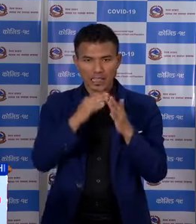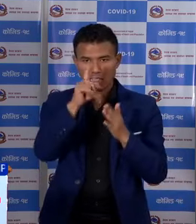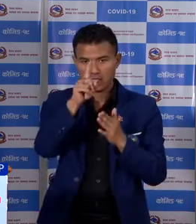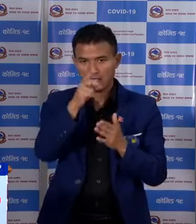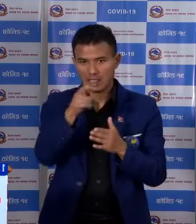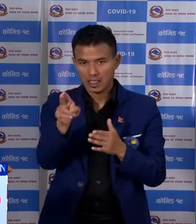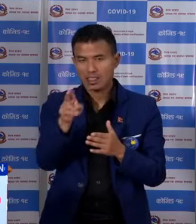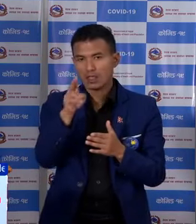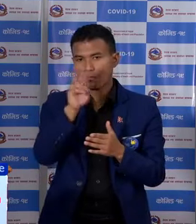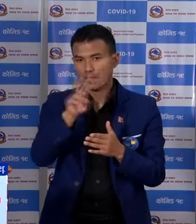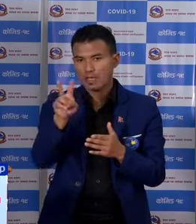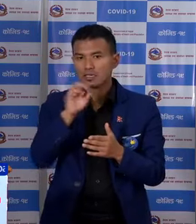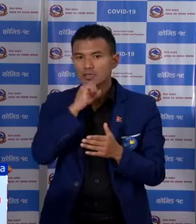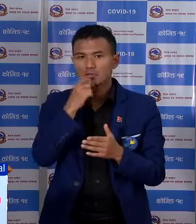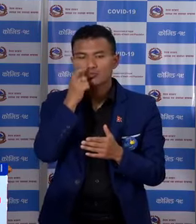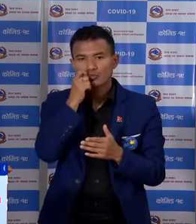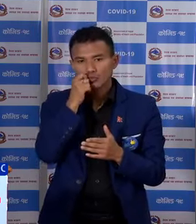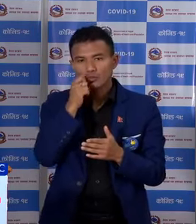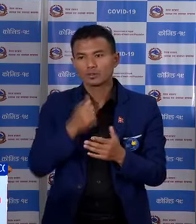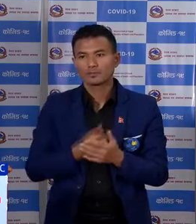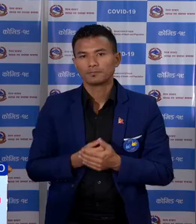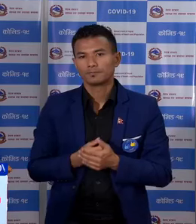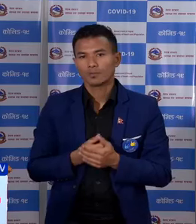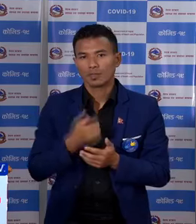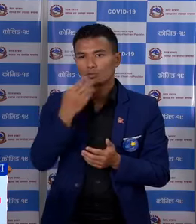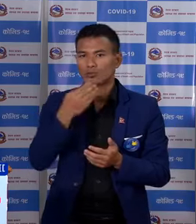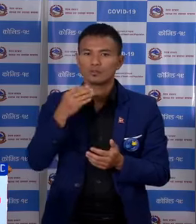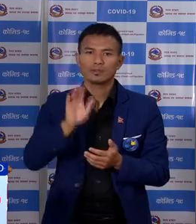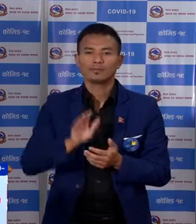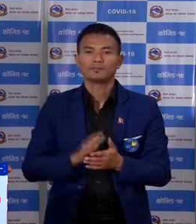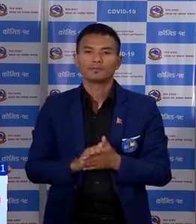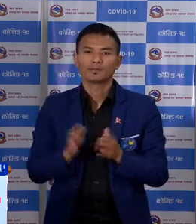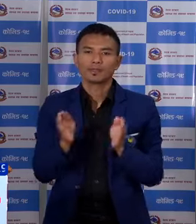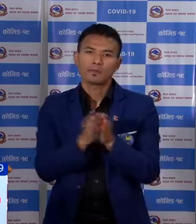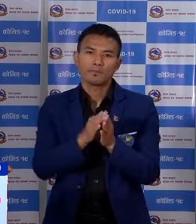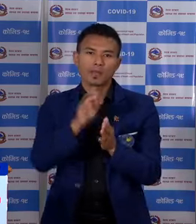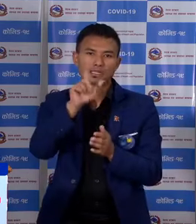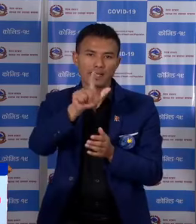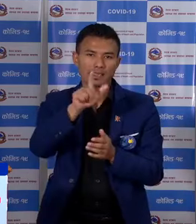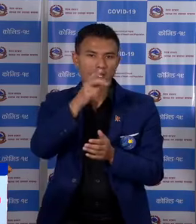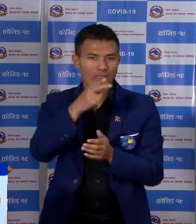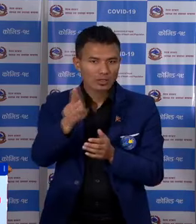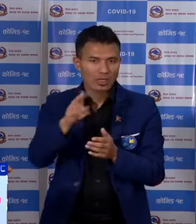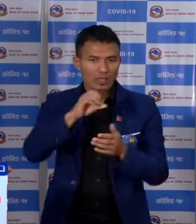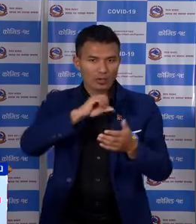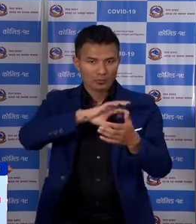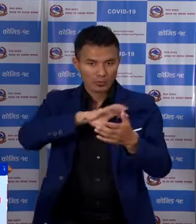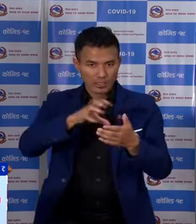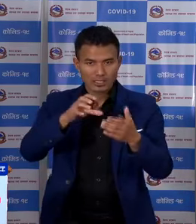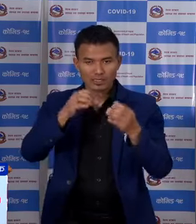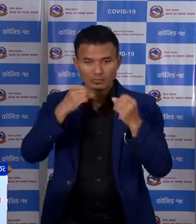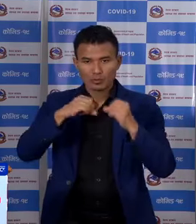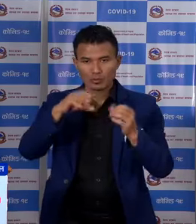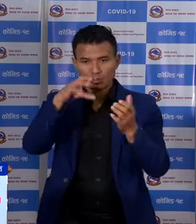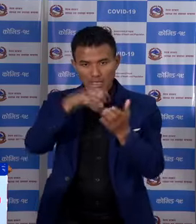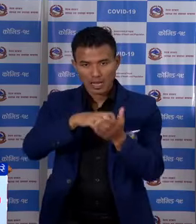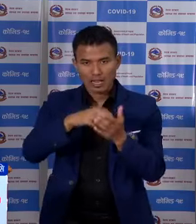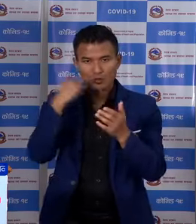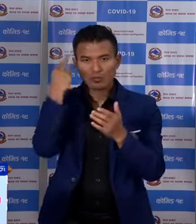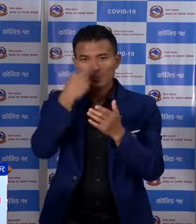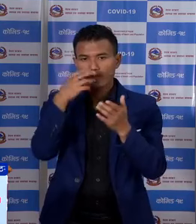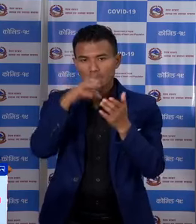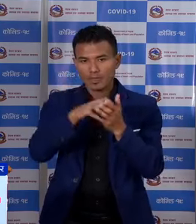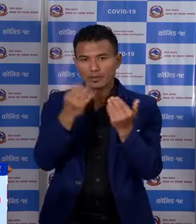1 जाना 22 बर्षिय पुरुश हुनुश गरी जम्मा साथ जाना प्रदेशिक पर्योख्षाला रूपन देही मा